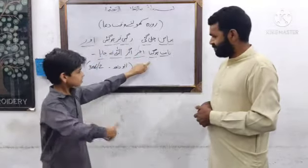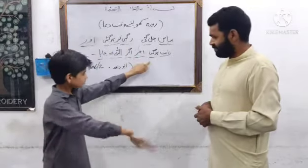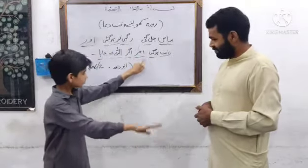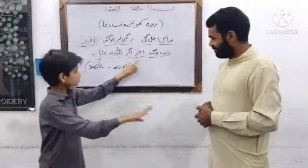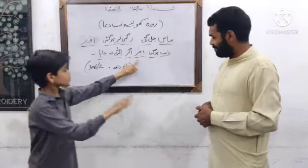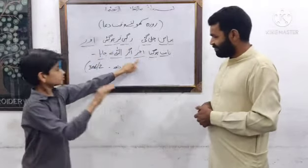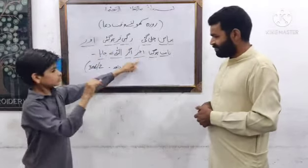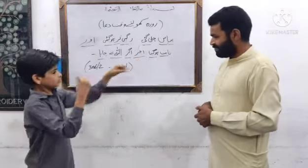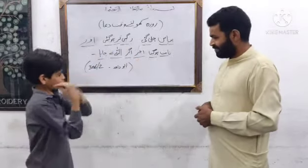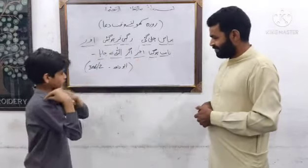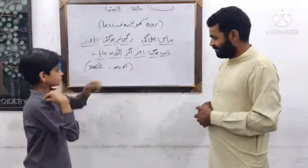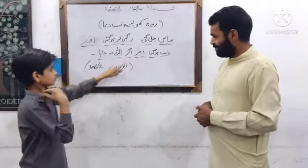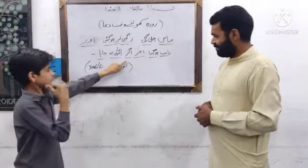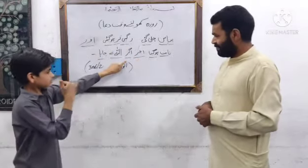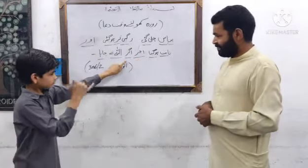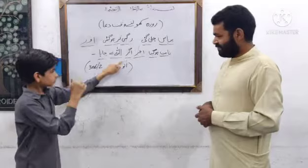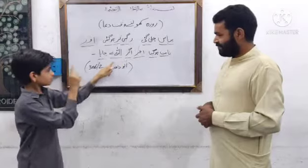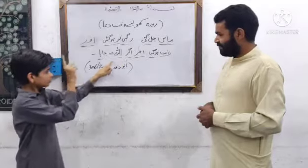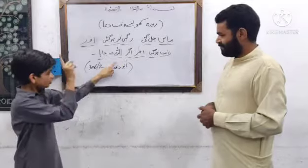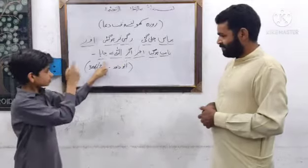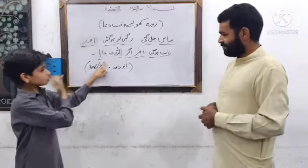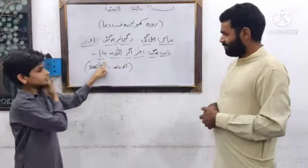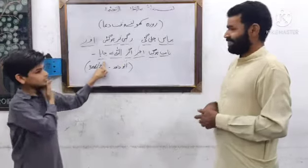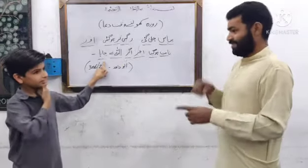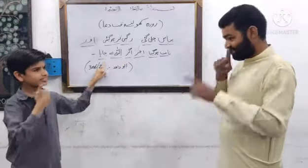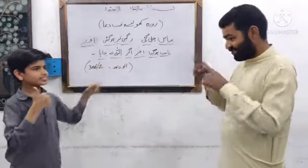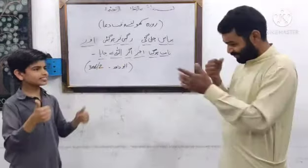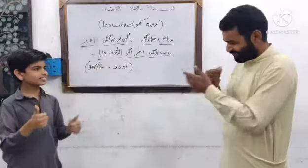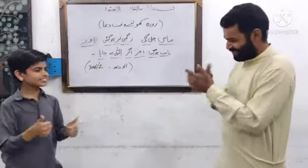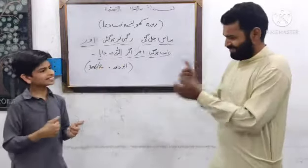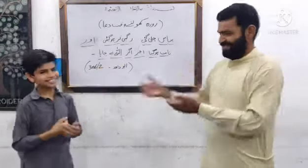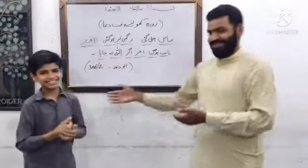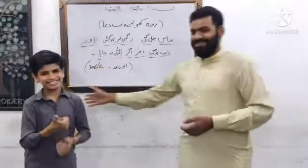गया अजल, अगर अल्लाह ने चाह तो।